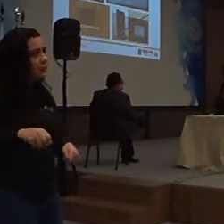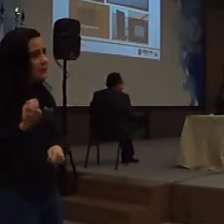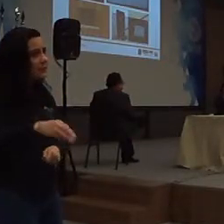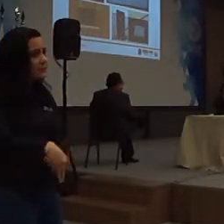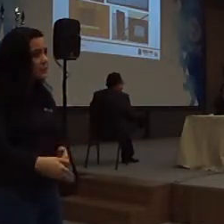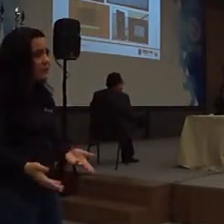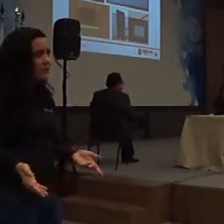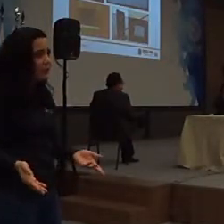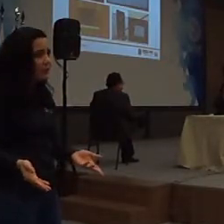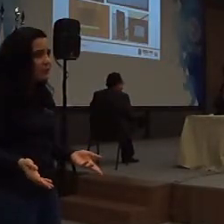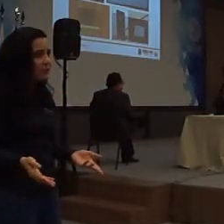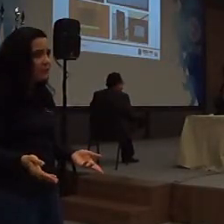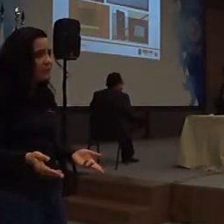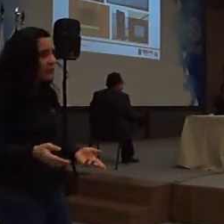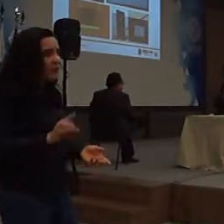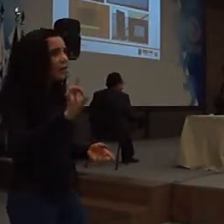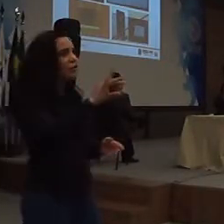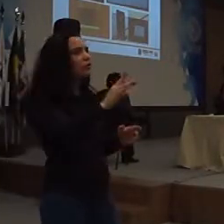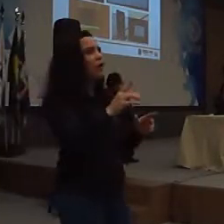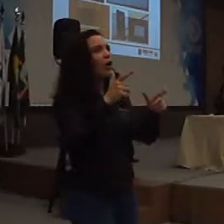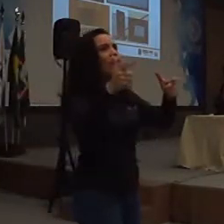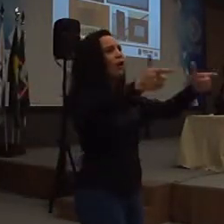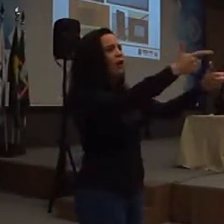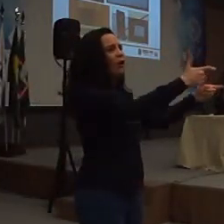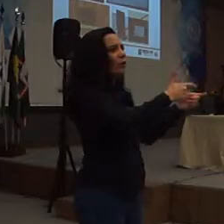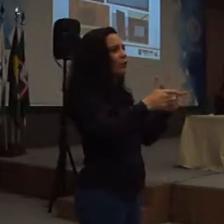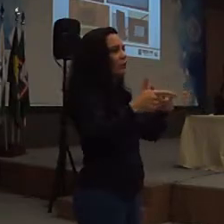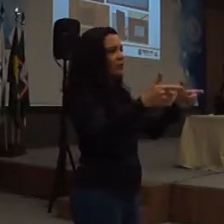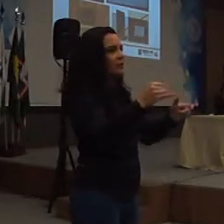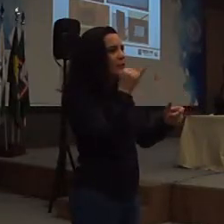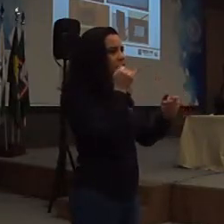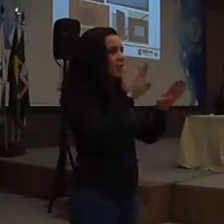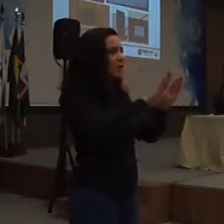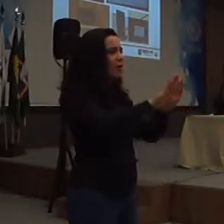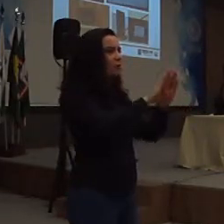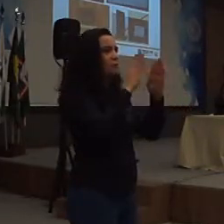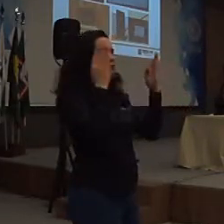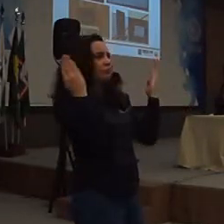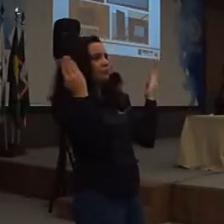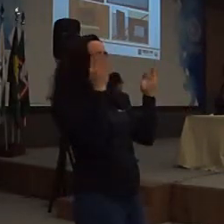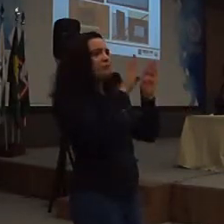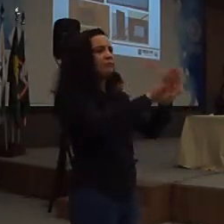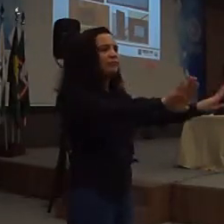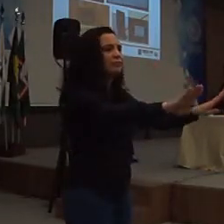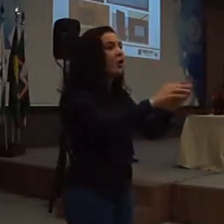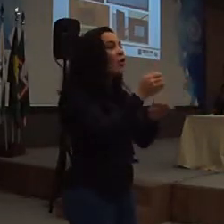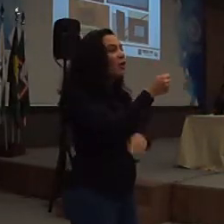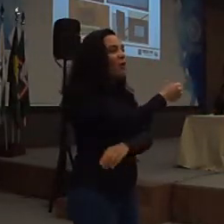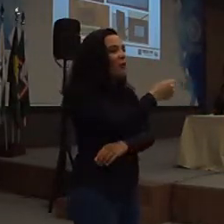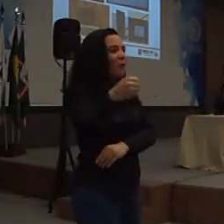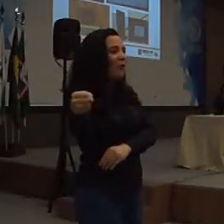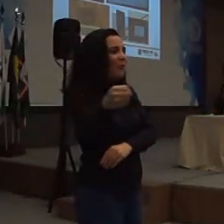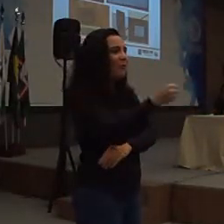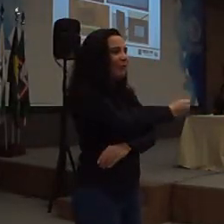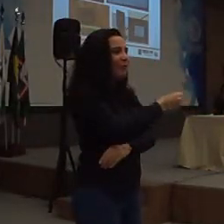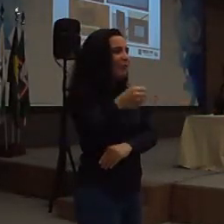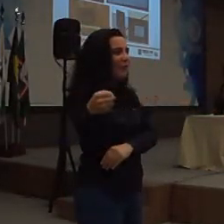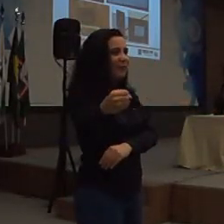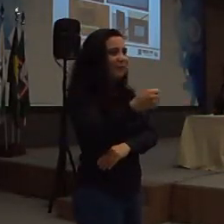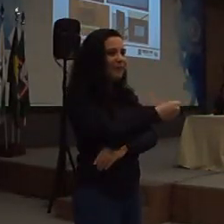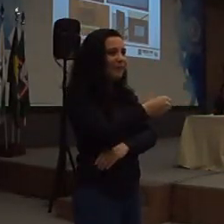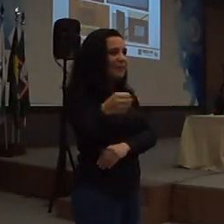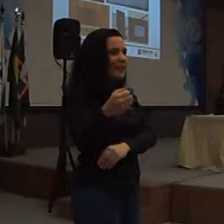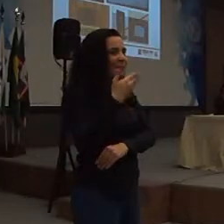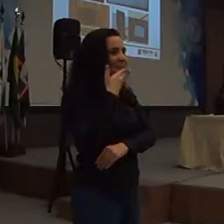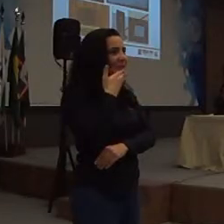ele. Não cabe mais uma porta curta para dentro do banheiro. Põe porta de correr, põe porta tudo para fora. Tem que resolver